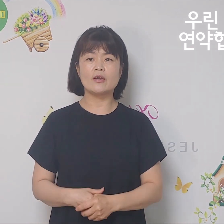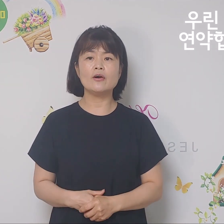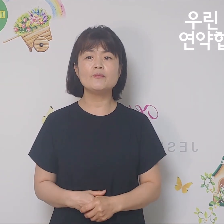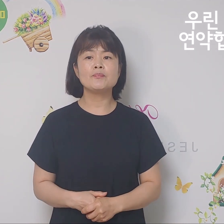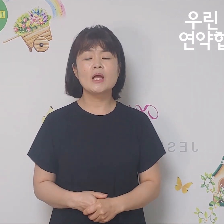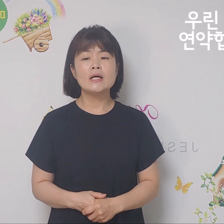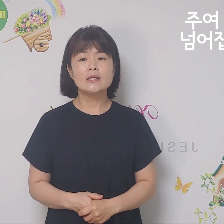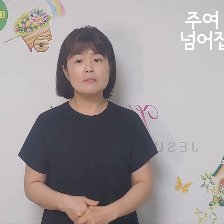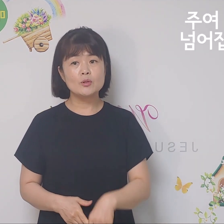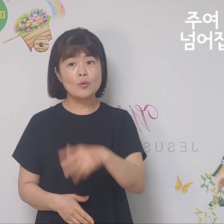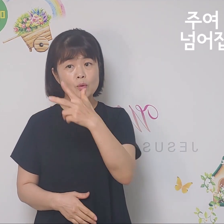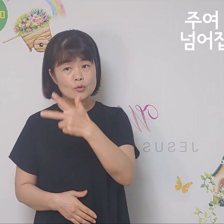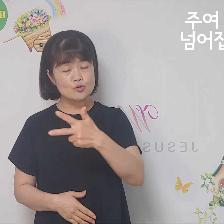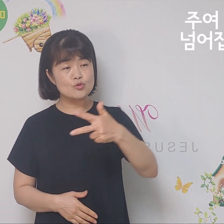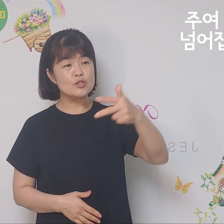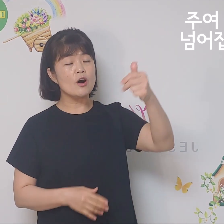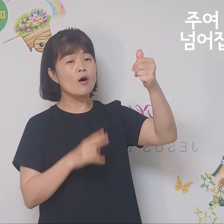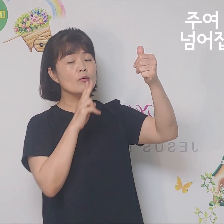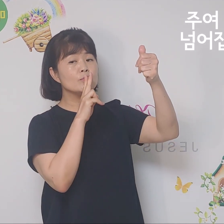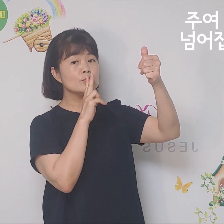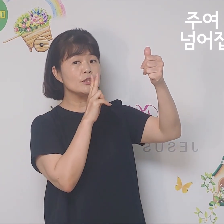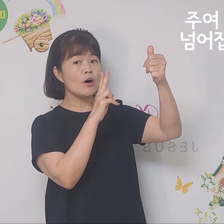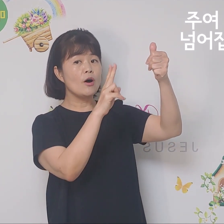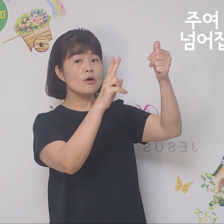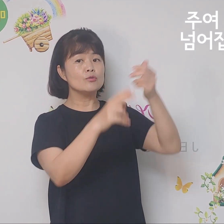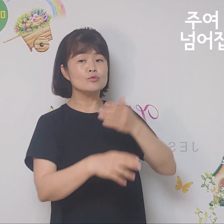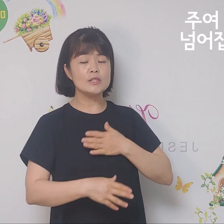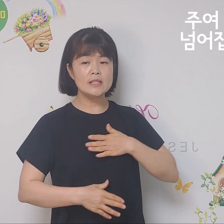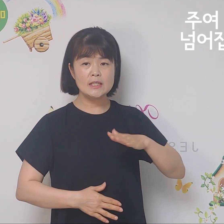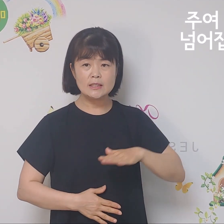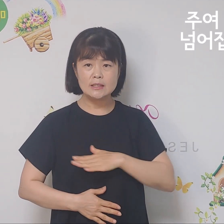돼요. 그 다음에 또 주여 부르죠. 우린